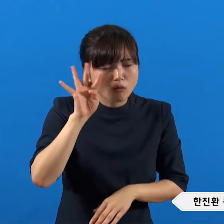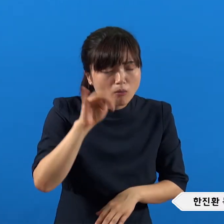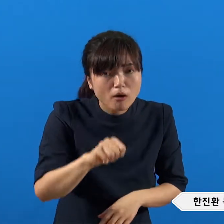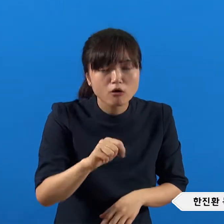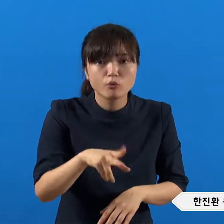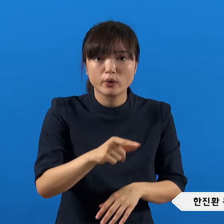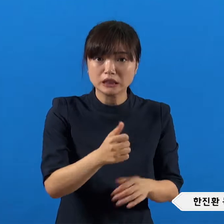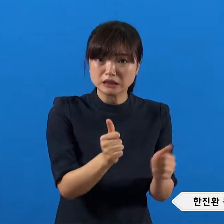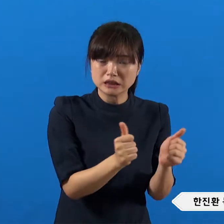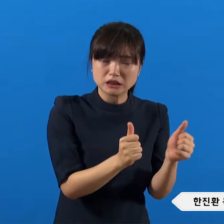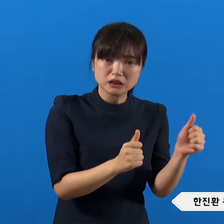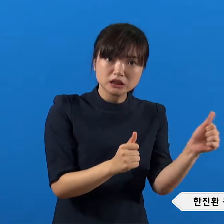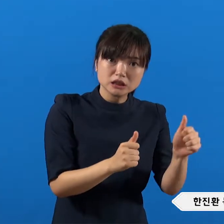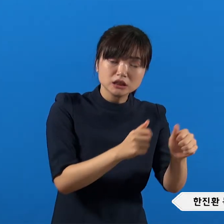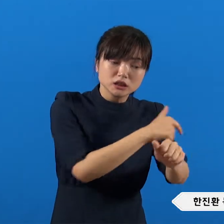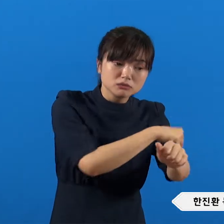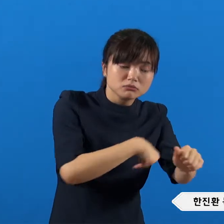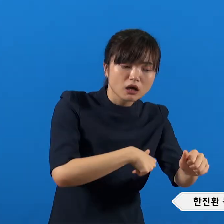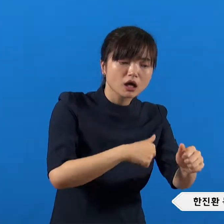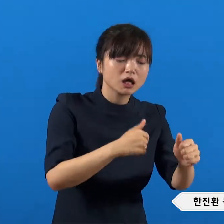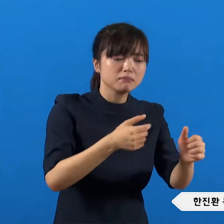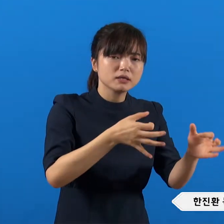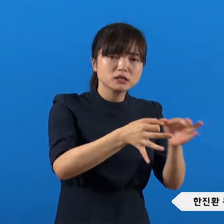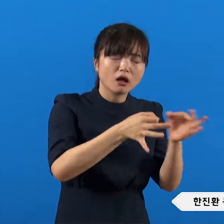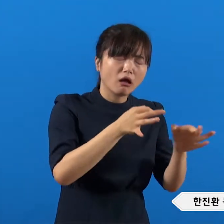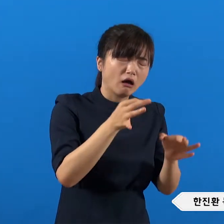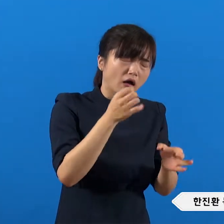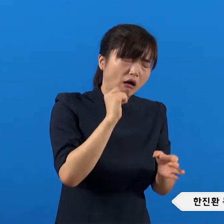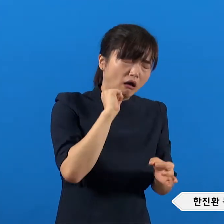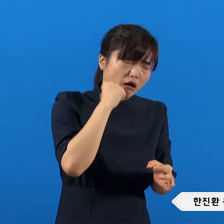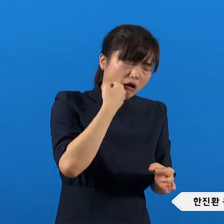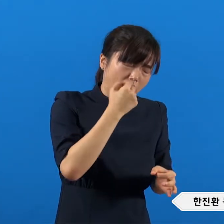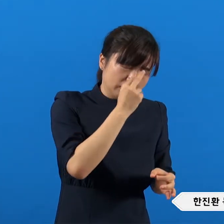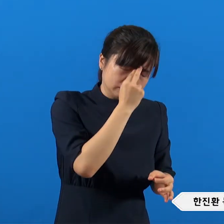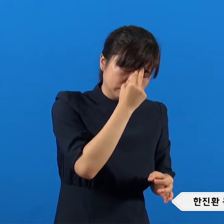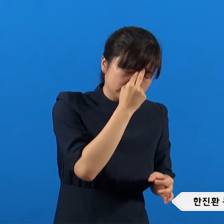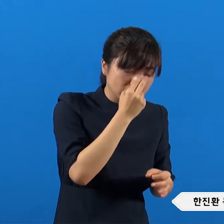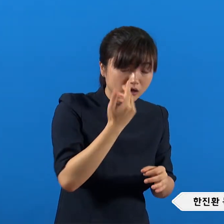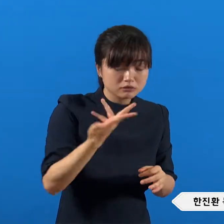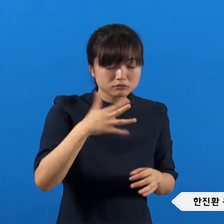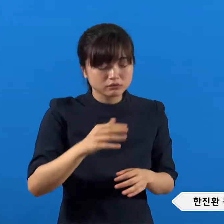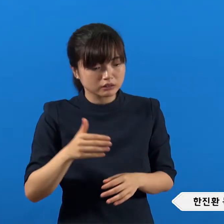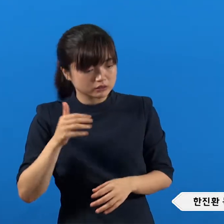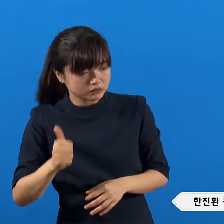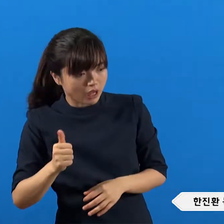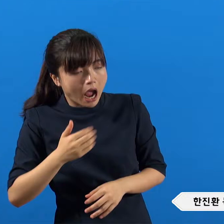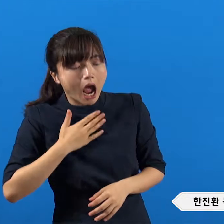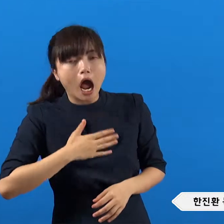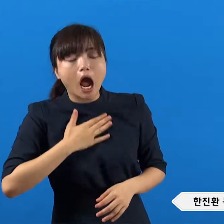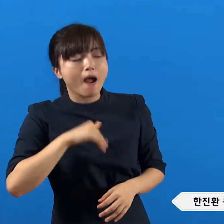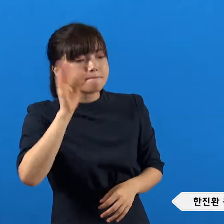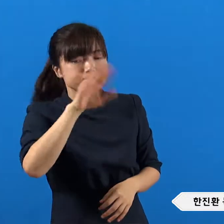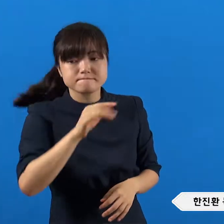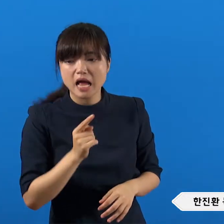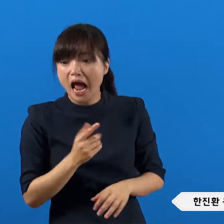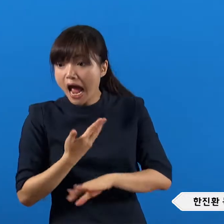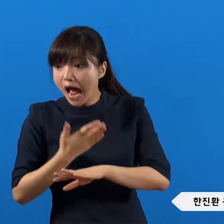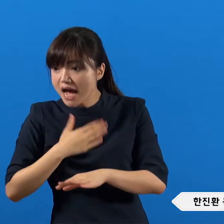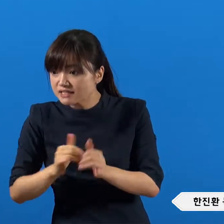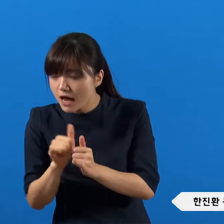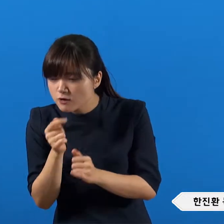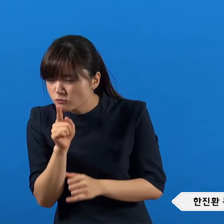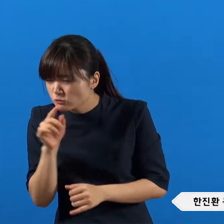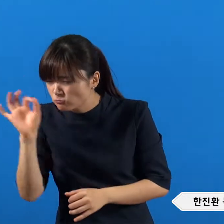후에 이 김 집사가 운영하는 사업체가 어려움을 당했는데 그걸 그 부사장이라는 분이 알고는 자기 아는 사람을 이렇게